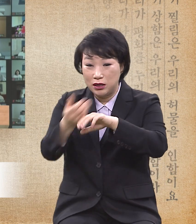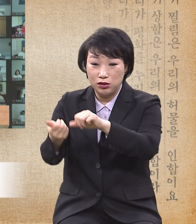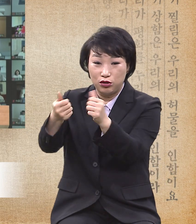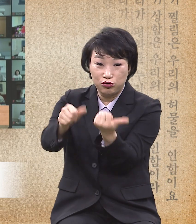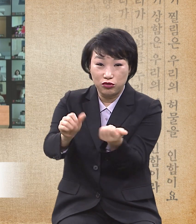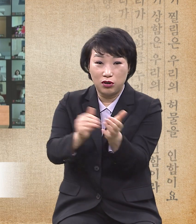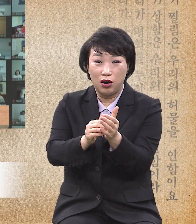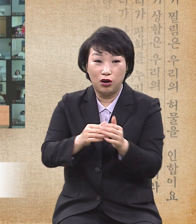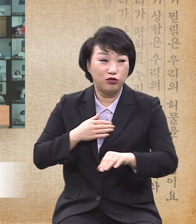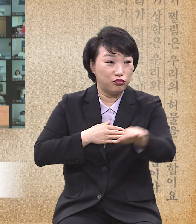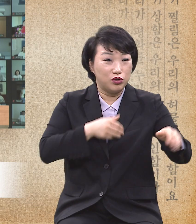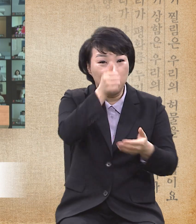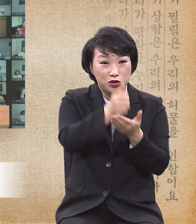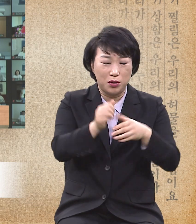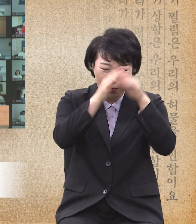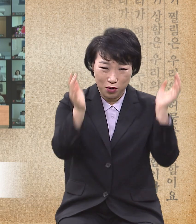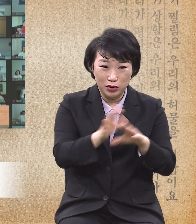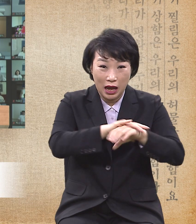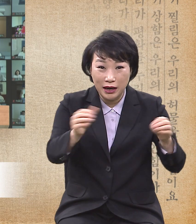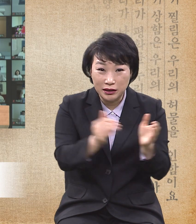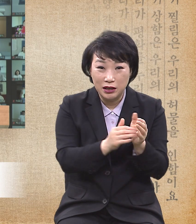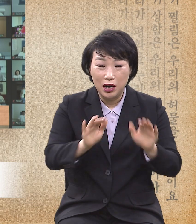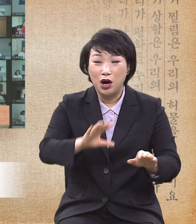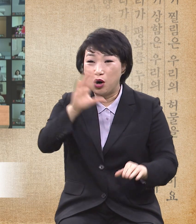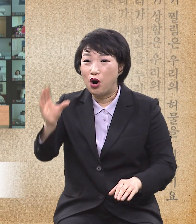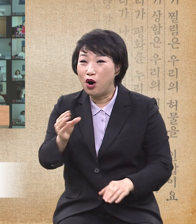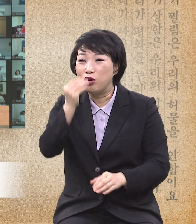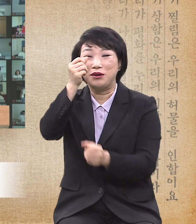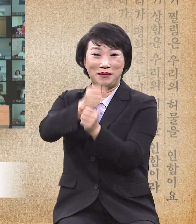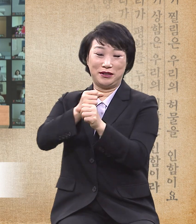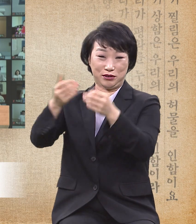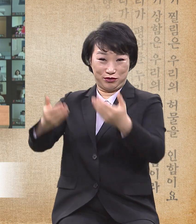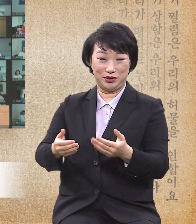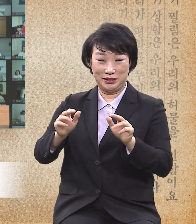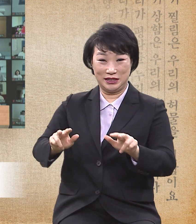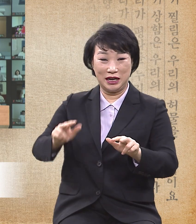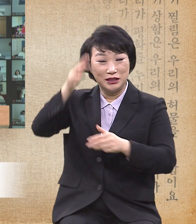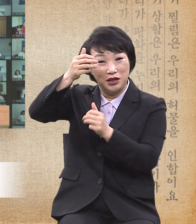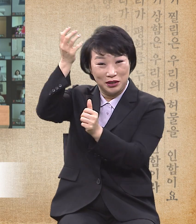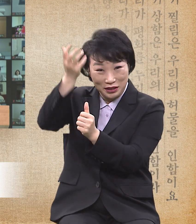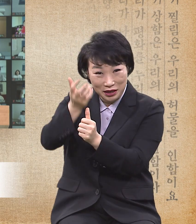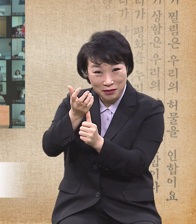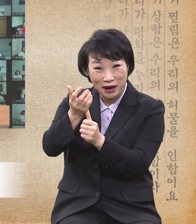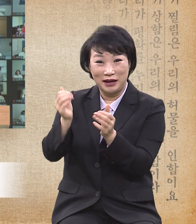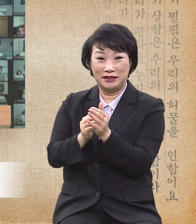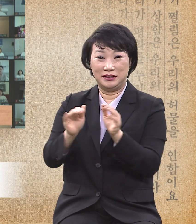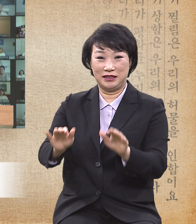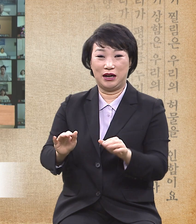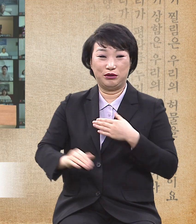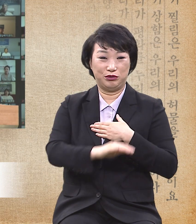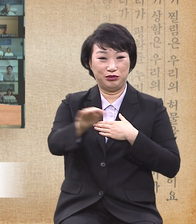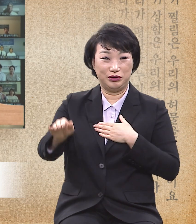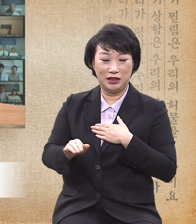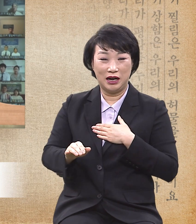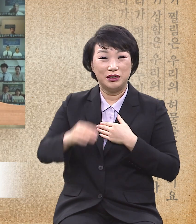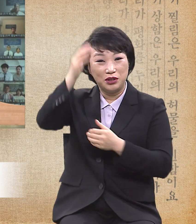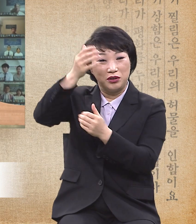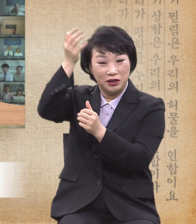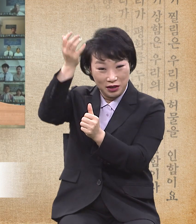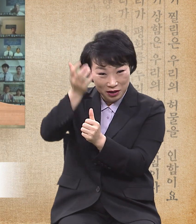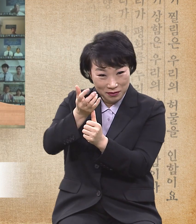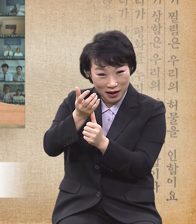죽으시고 우리 죄를 파괴시키고 거룩하게 만드셔서 성령이 임하시고 우리와